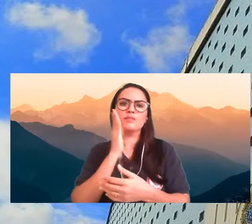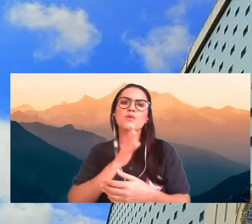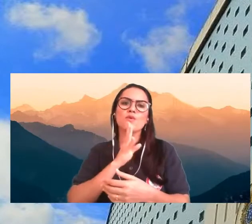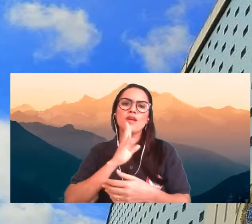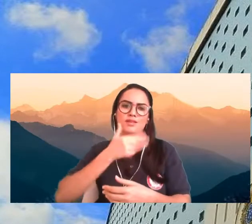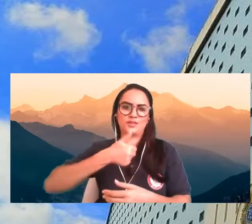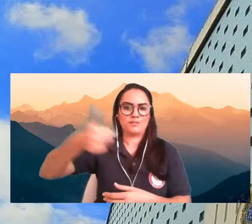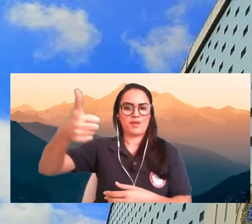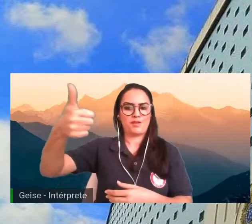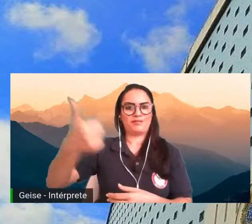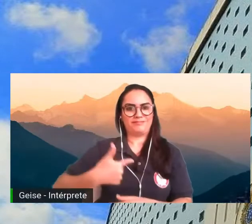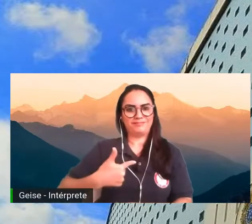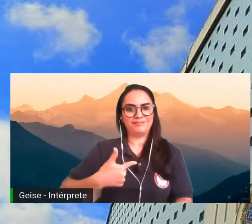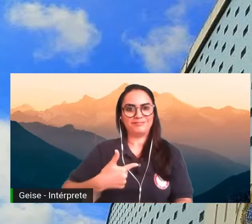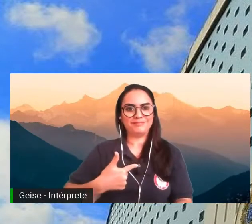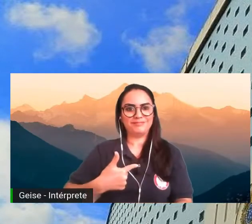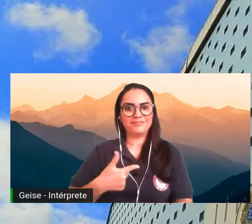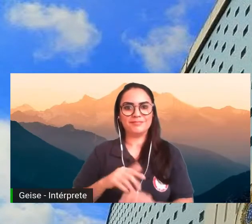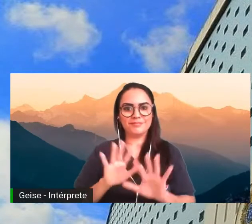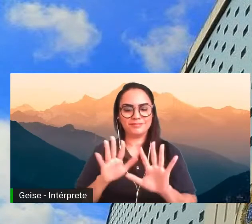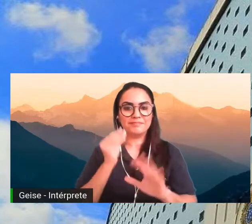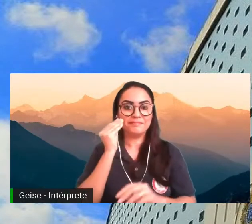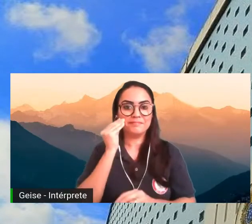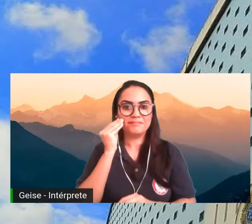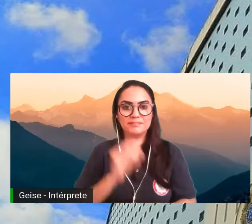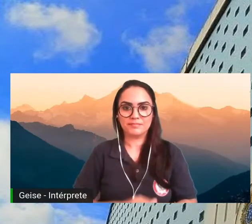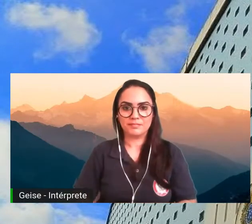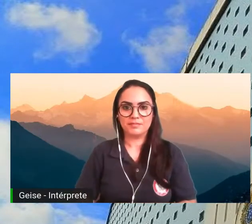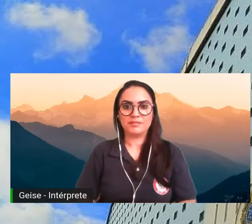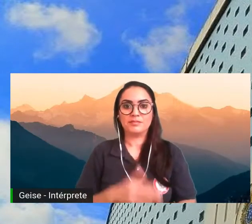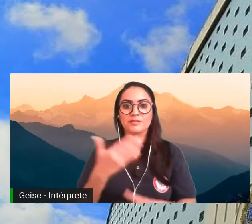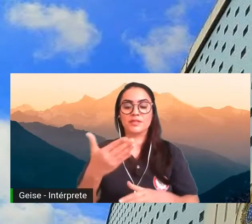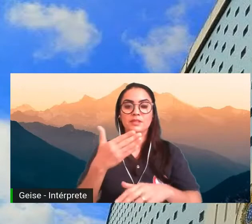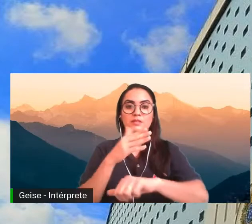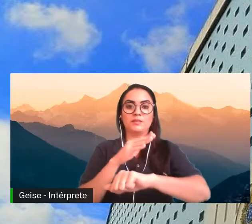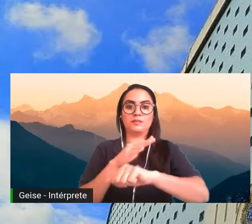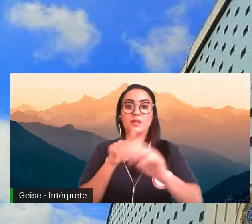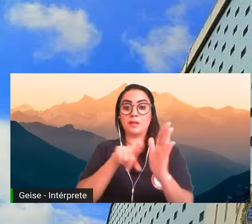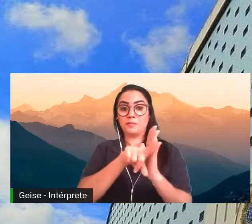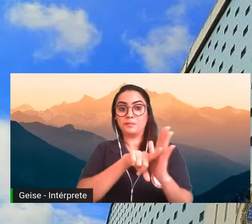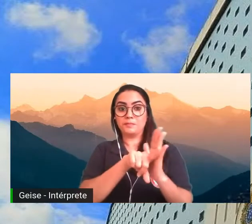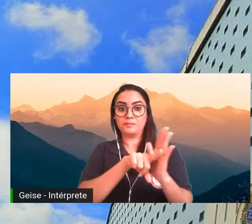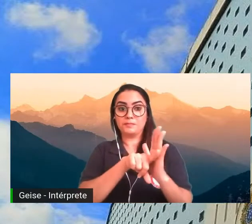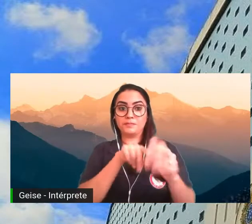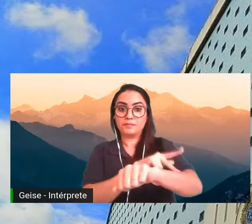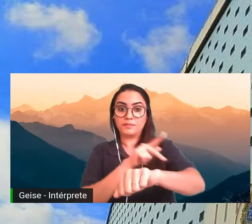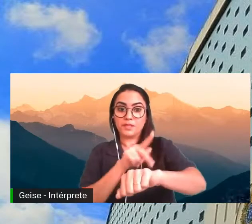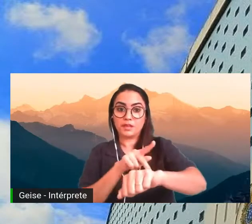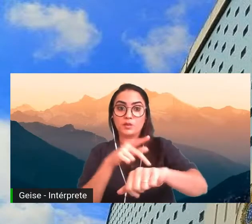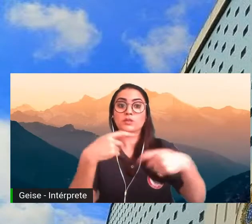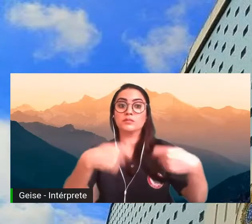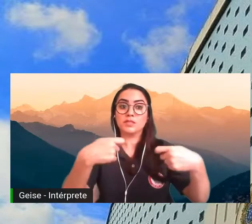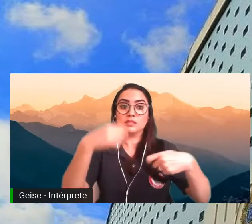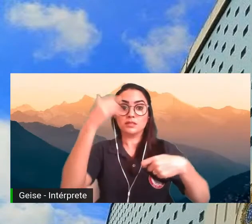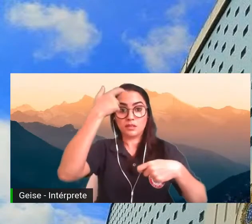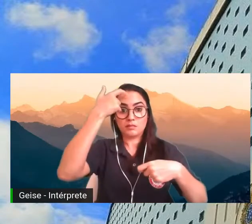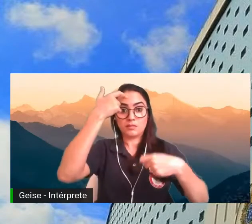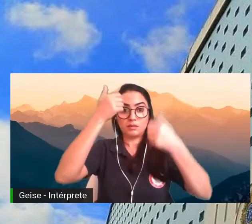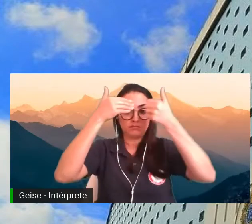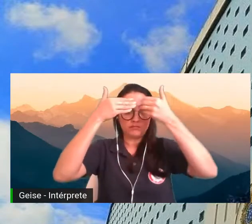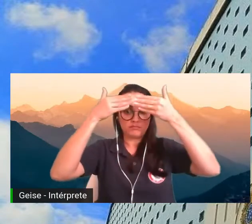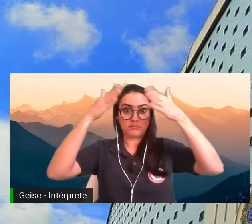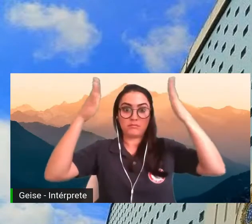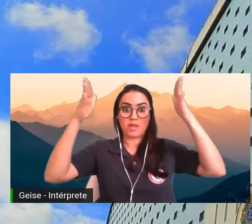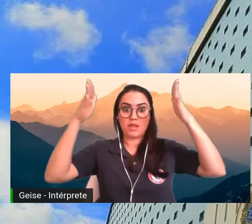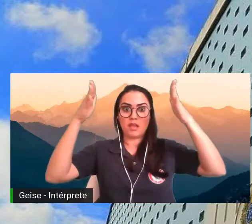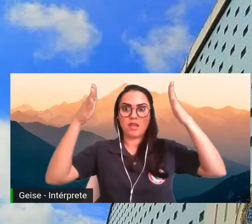É positiva a adoção da pesquisa como princípio pedagógico, mas a pesquisa existe uma mente aberta. Não pode ser uma mente